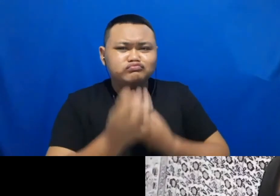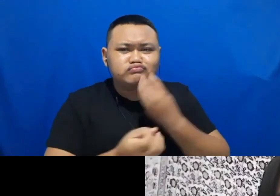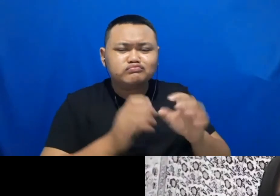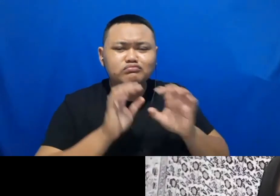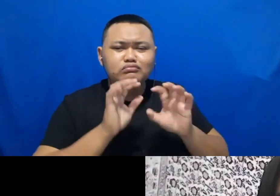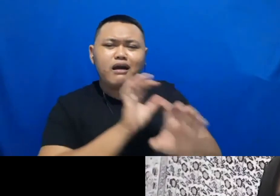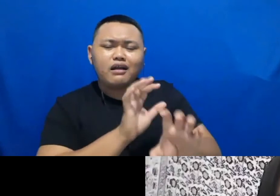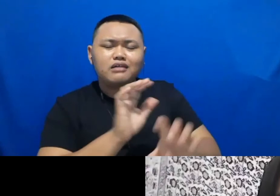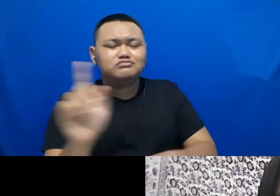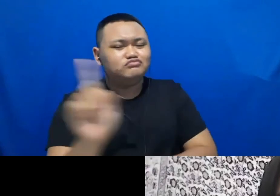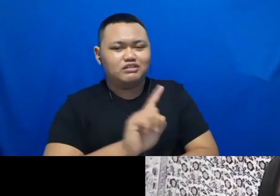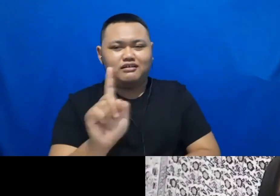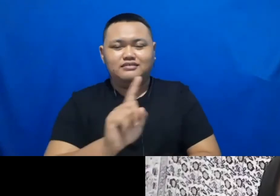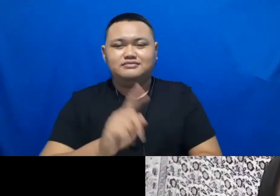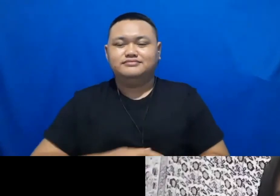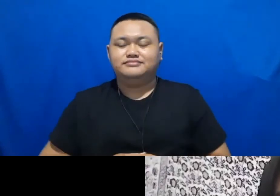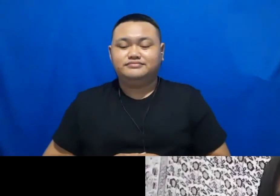Lalu kemudian